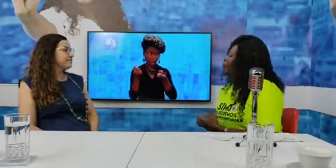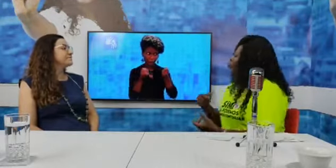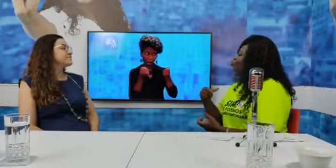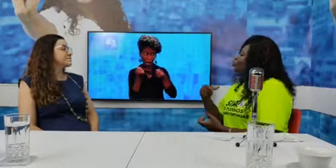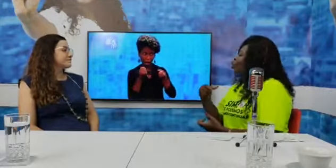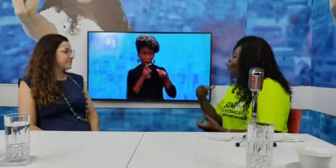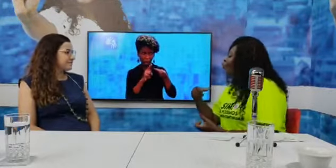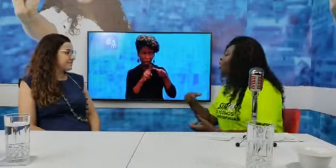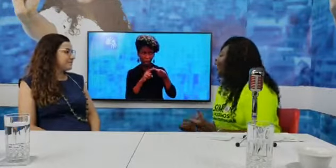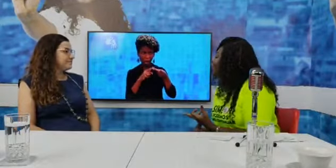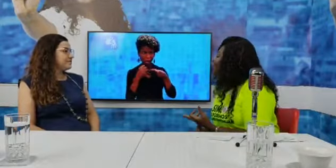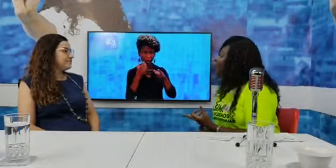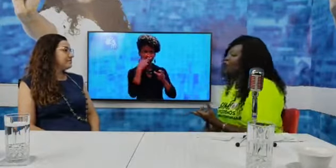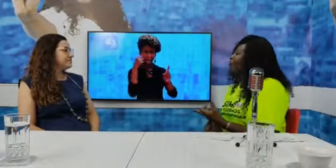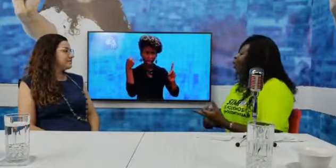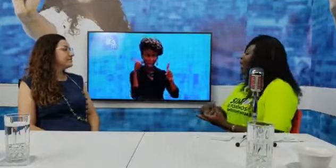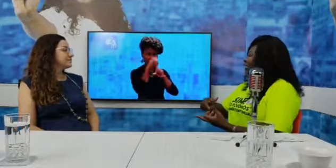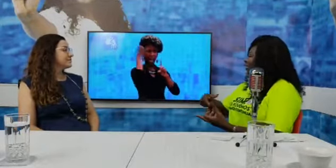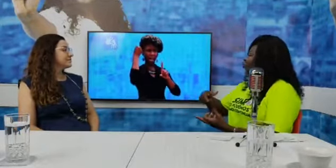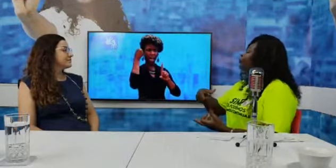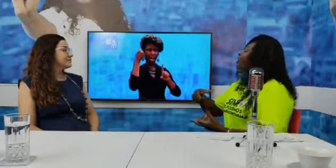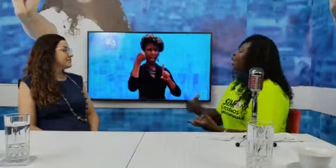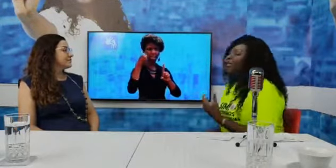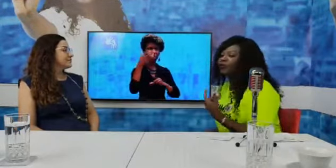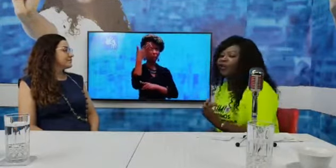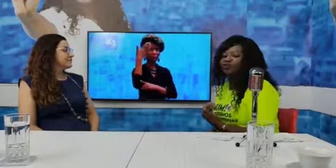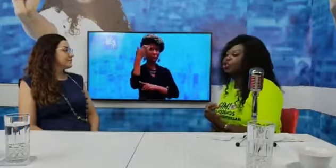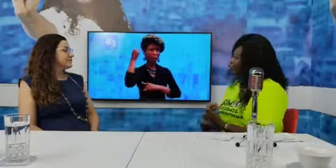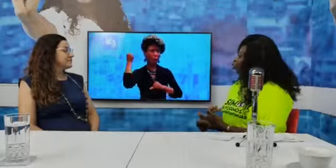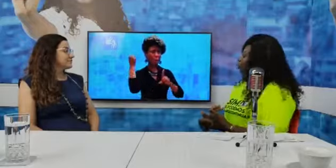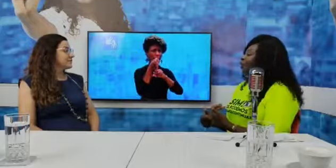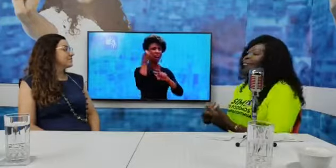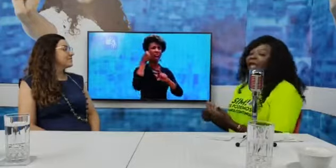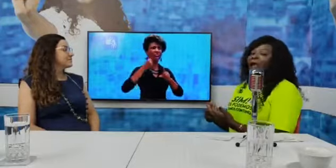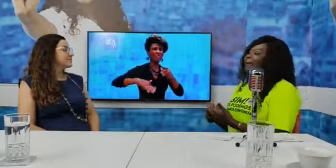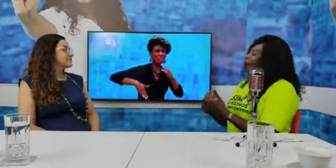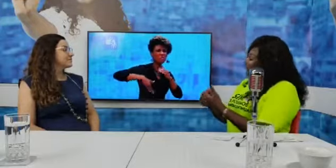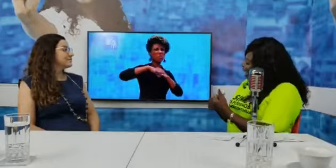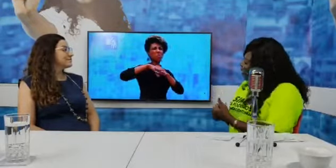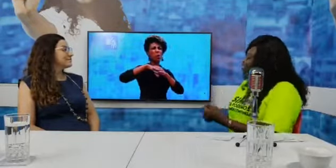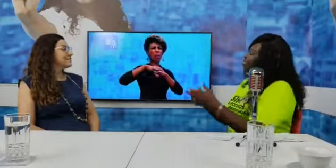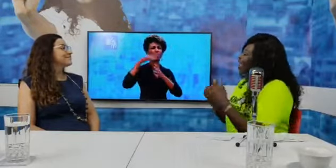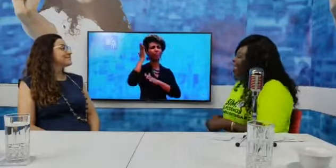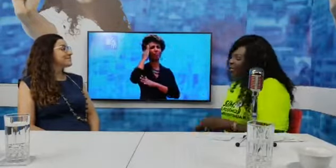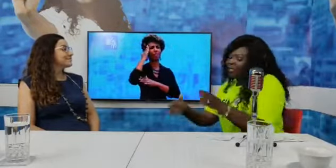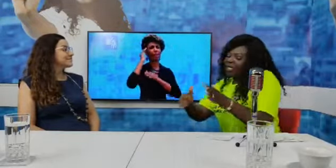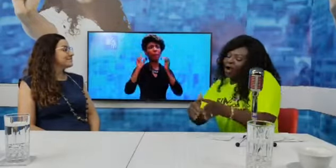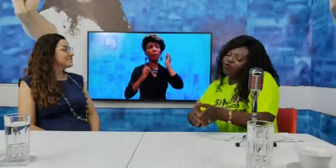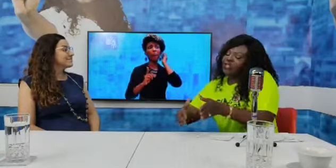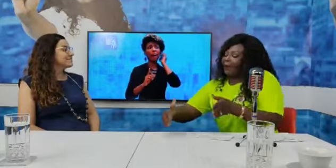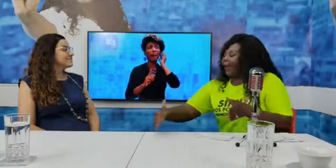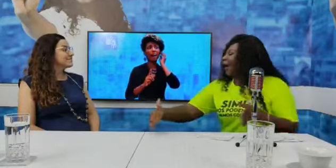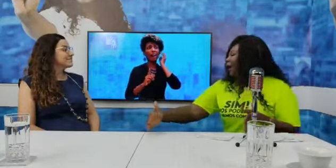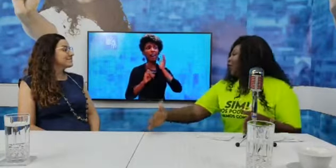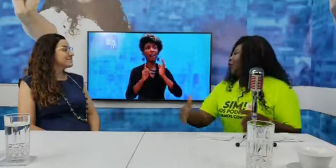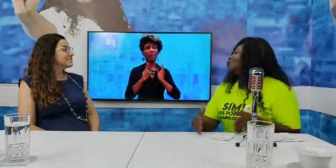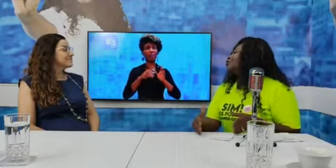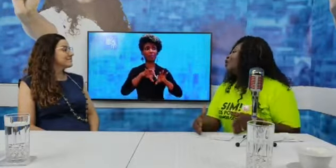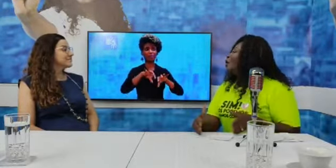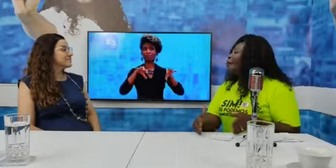que aquilo veio de um soco, que aquilo veio de pauladas, que aquilo veio de chute, mas ele não